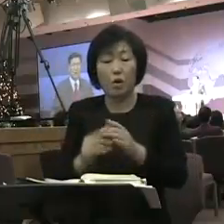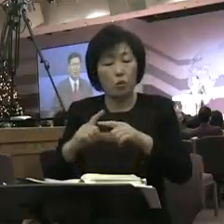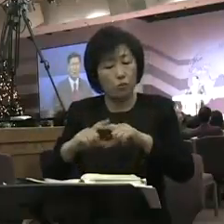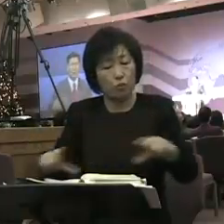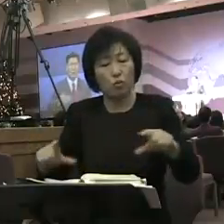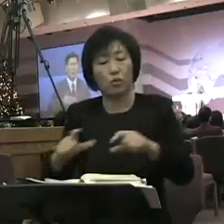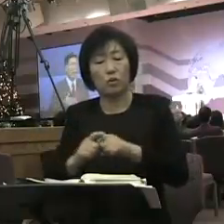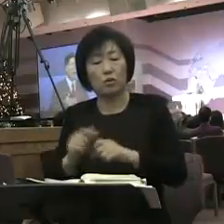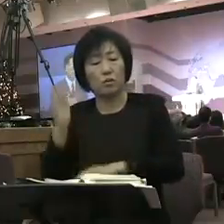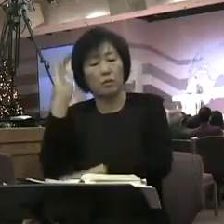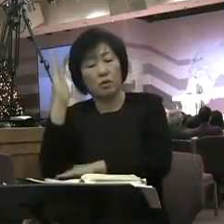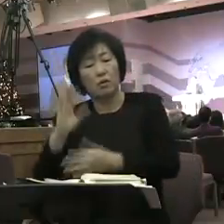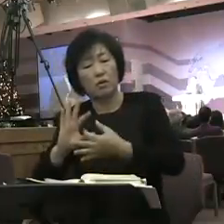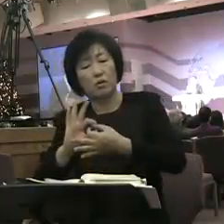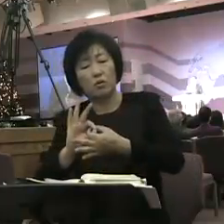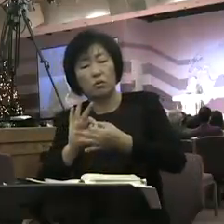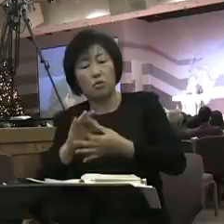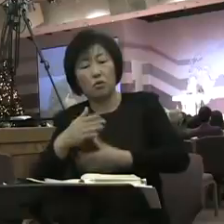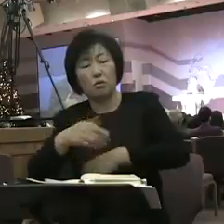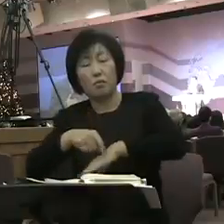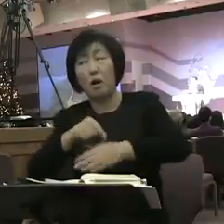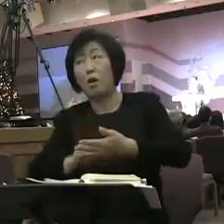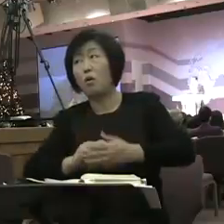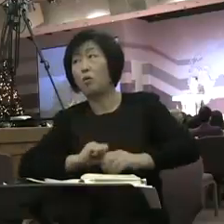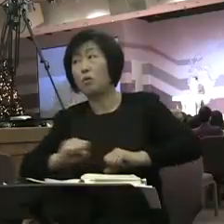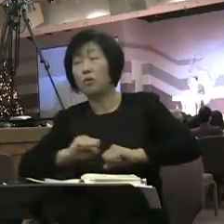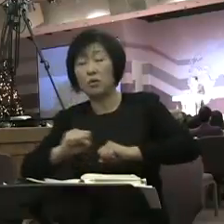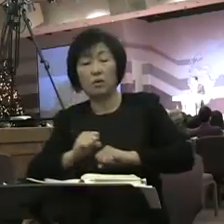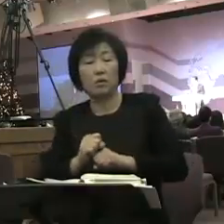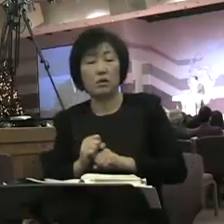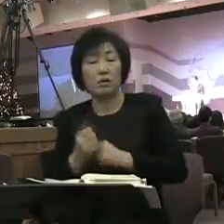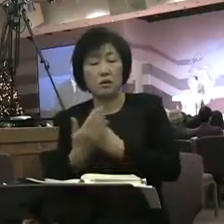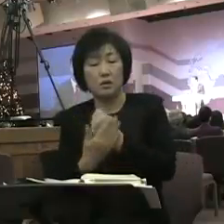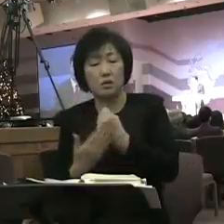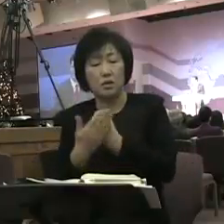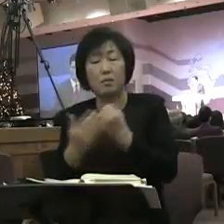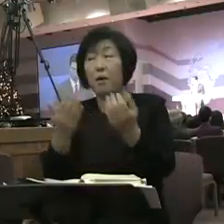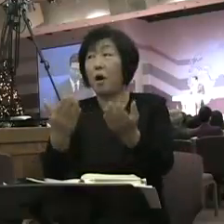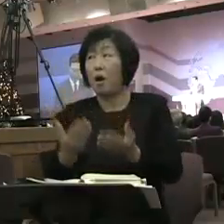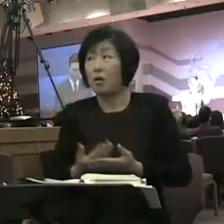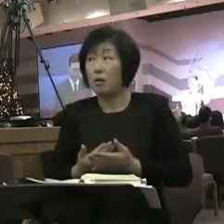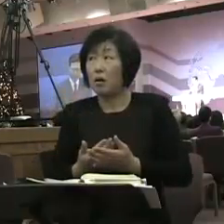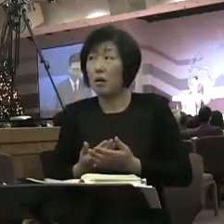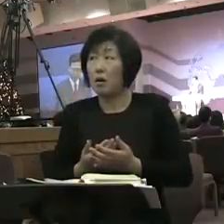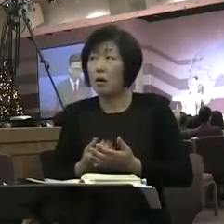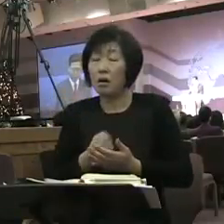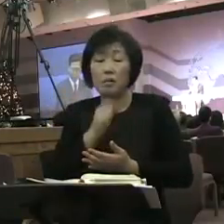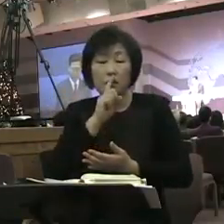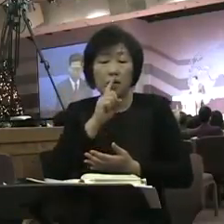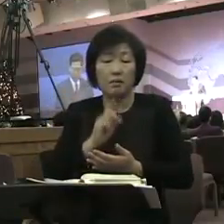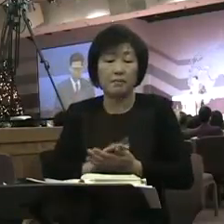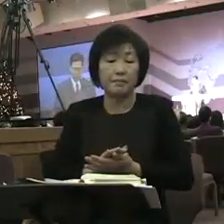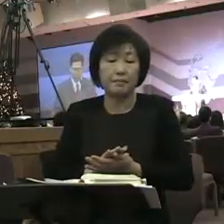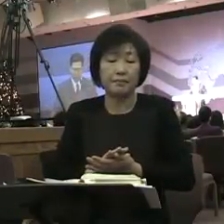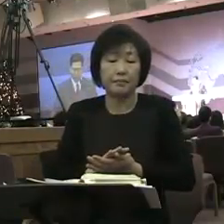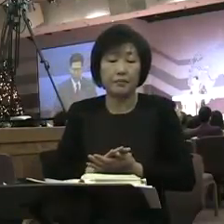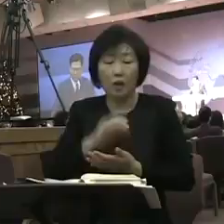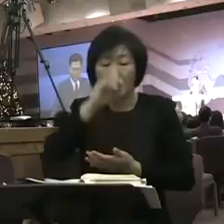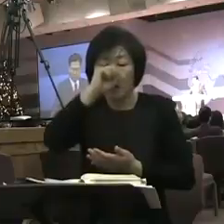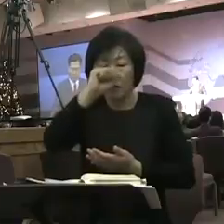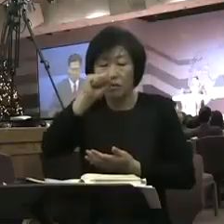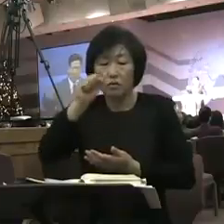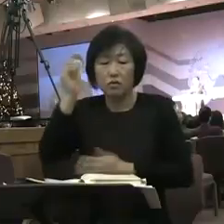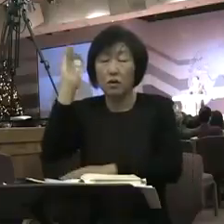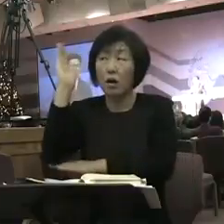말씀을 통해서 마음이 움직이면 은혜 받았다 그렇게 얘기를 합니다. 근데 여러분 좋은 강사 모시고